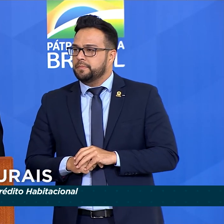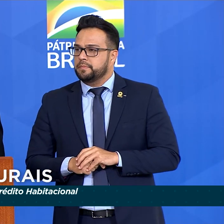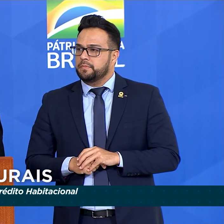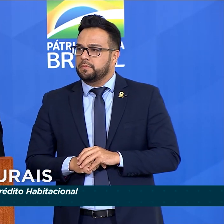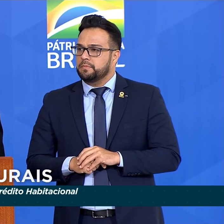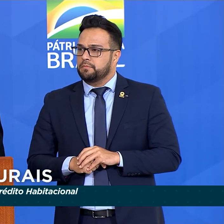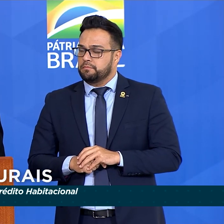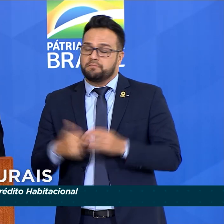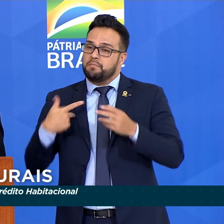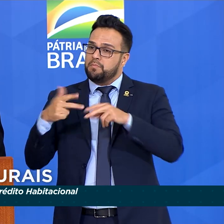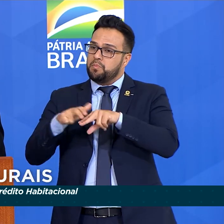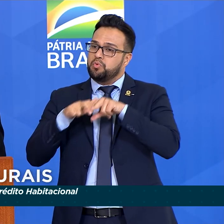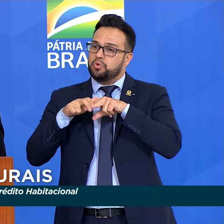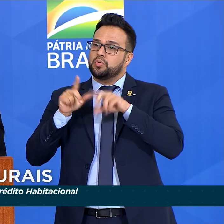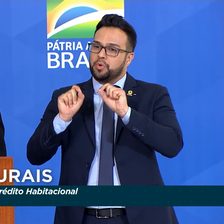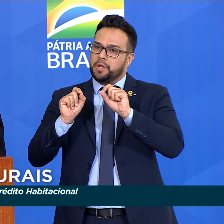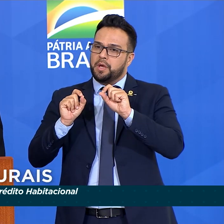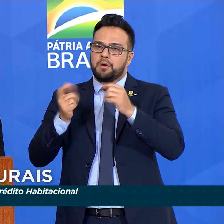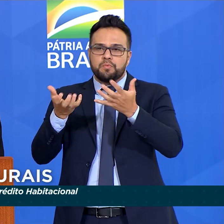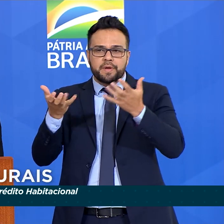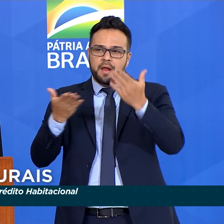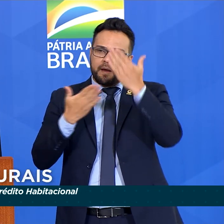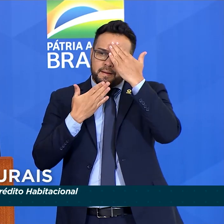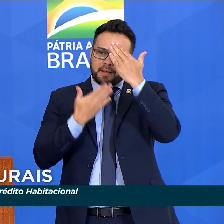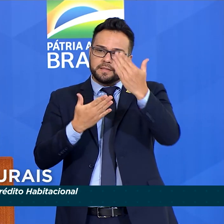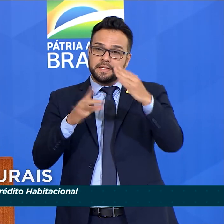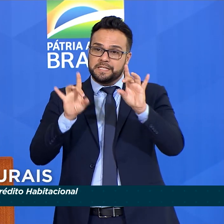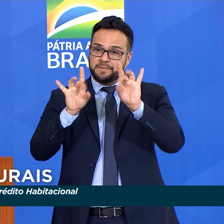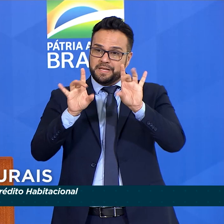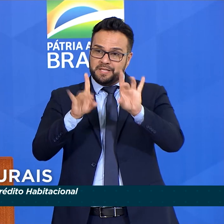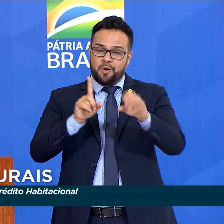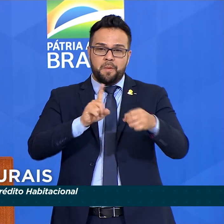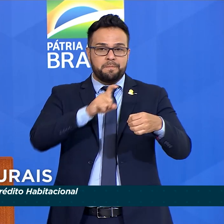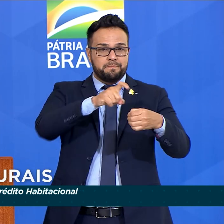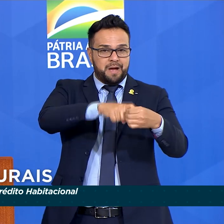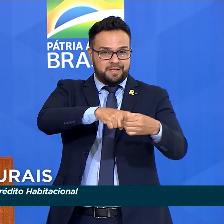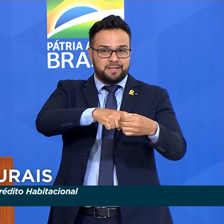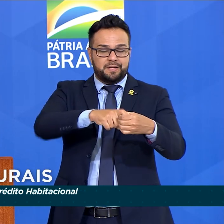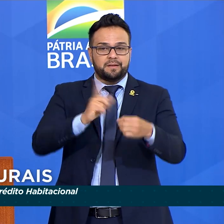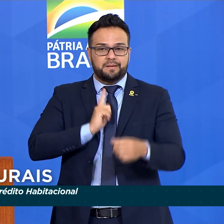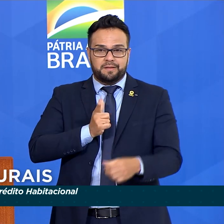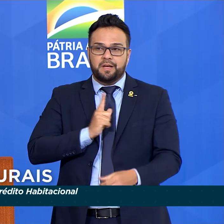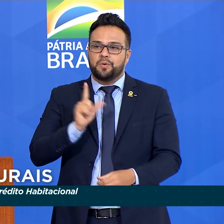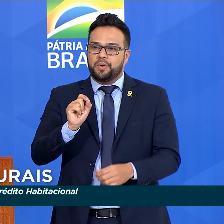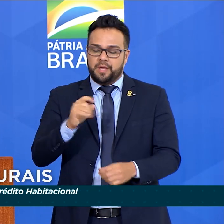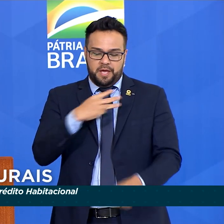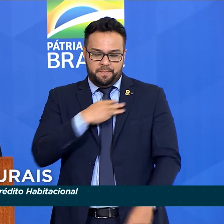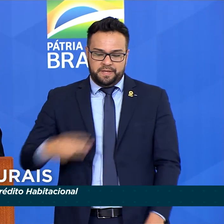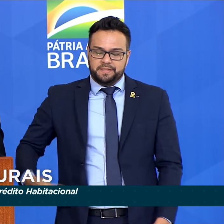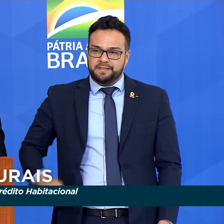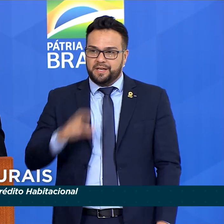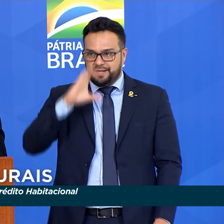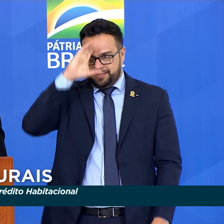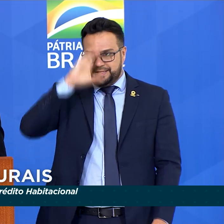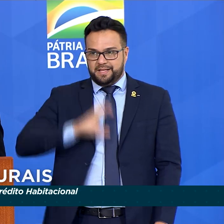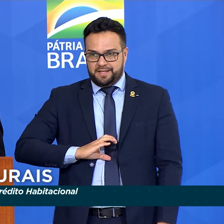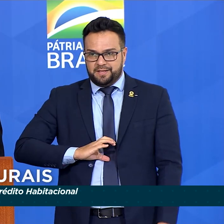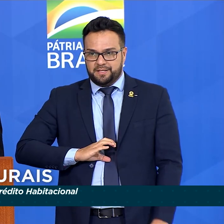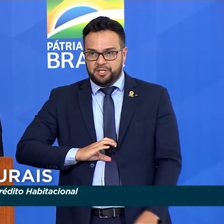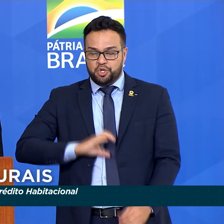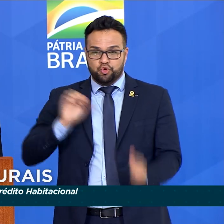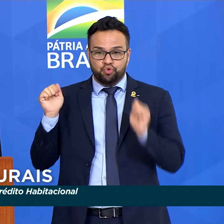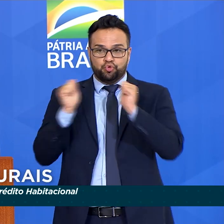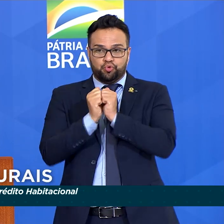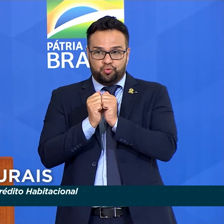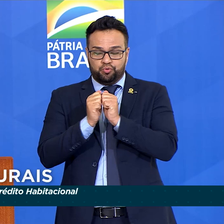gostaria de fazer um agradecimento especial à parceria que nós estamos tendo com o Ministério da Cidadania, junto do Ministério da